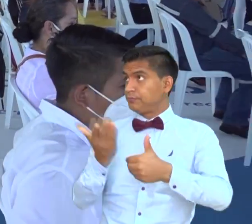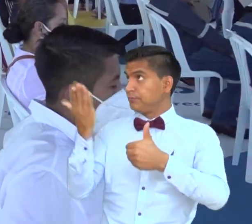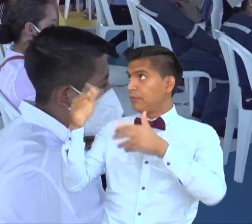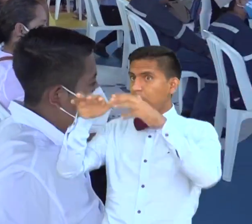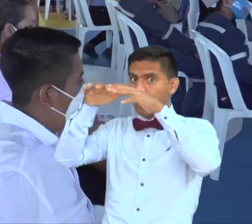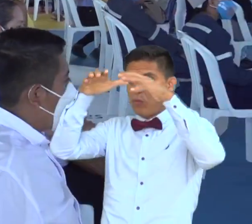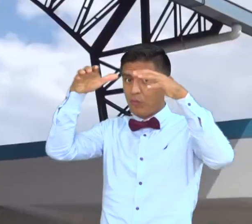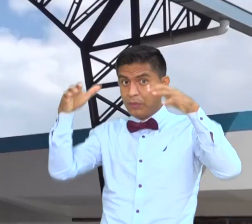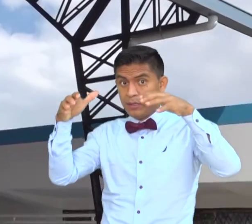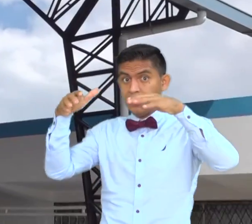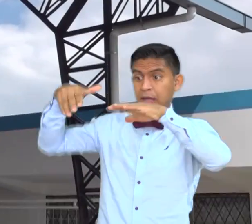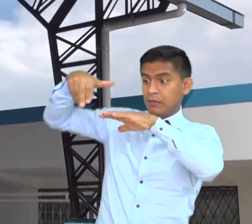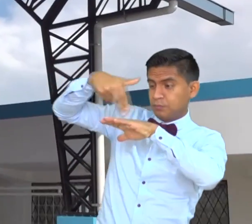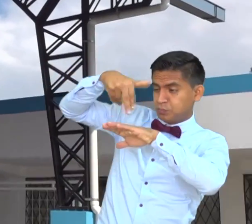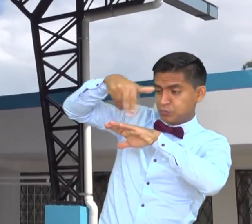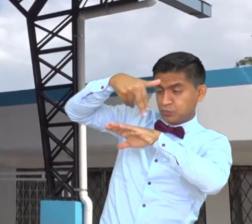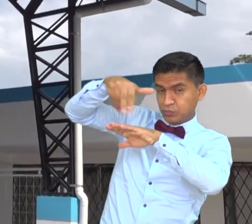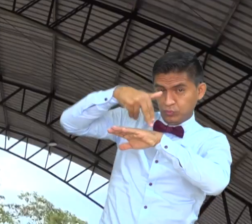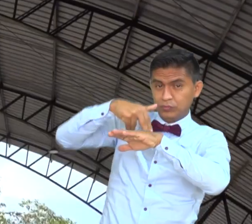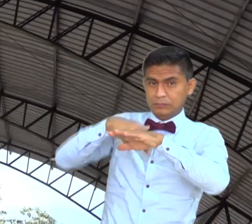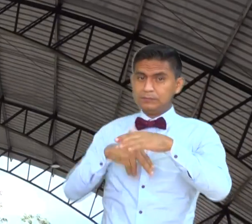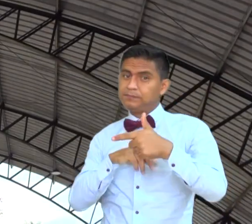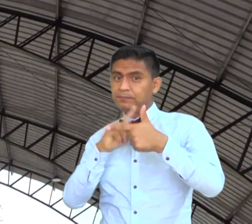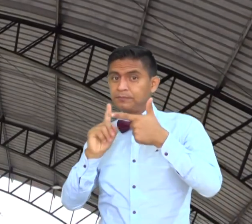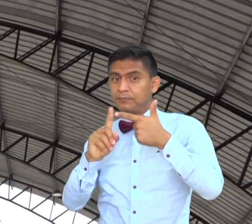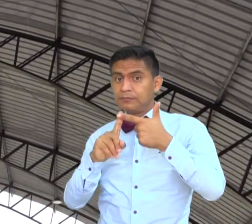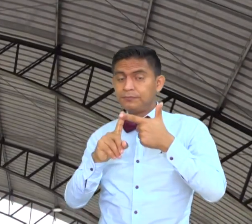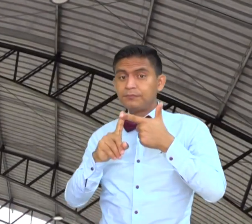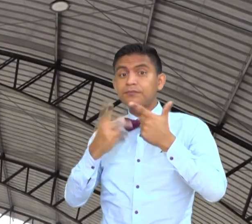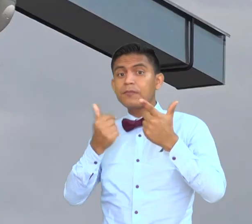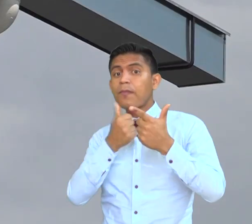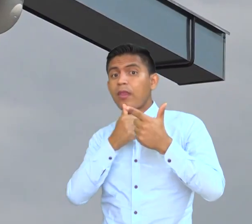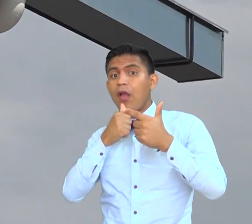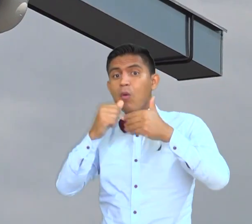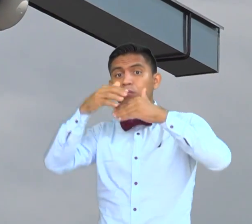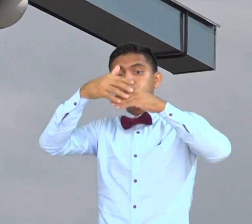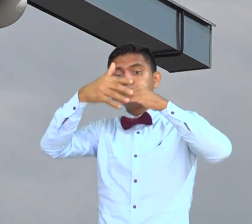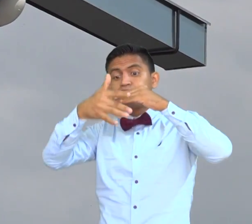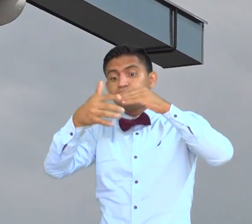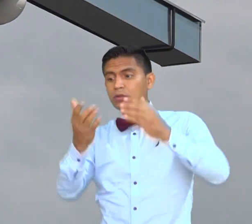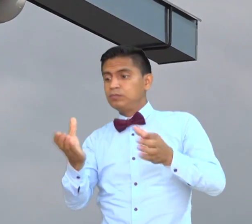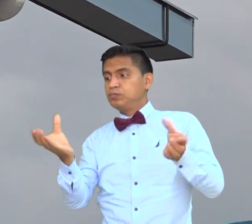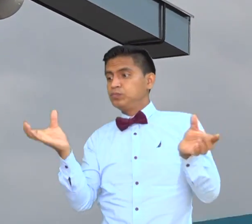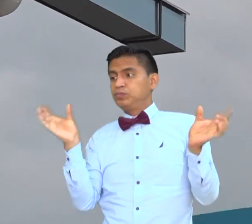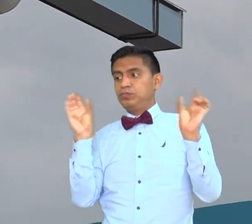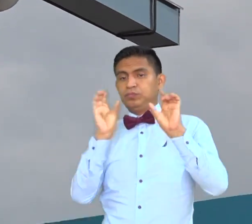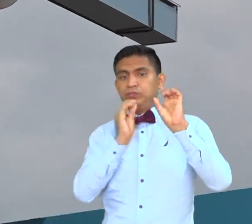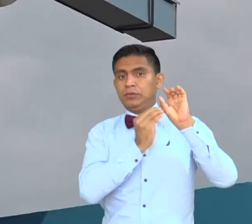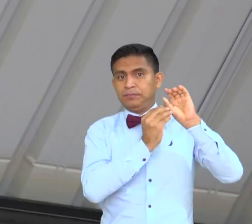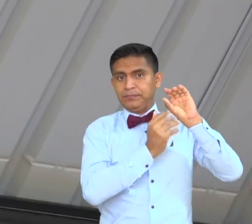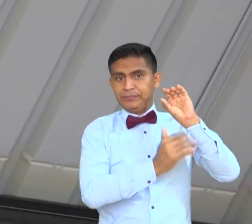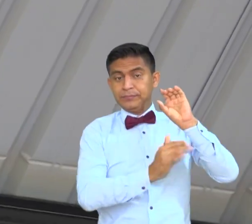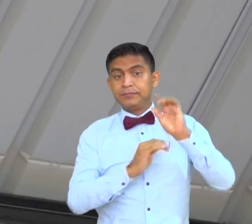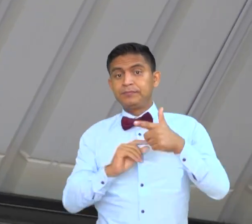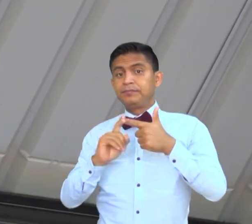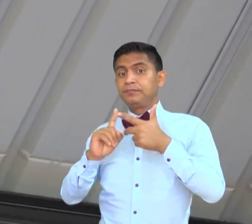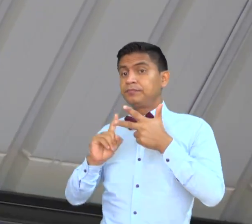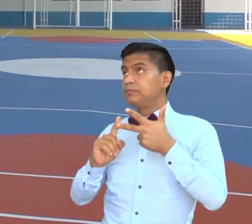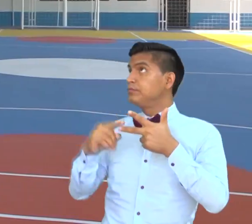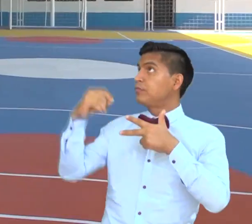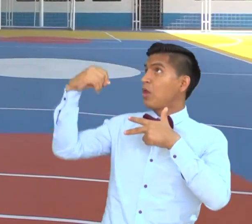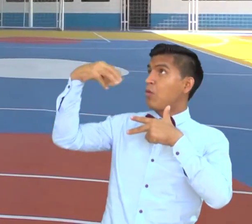trabajos: cubierta metálica con paneles prepintados, sistema de aguas lluvias,